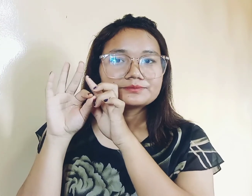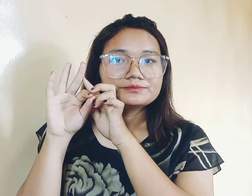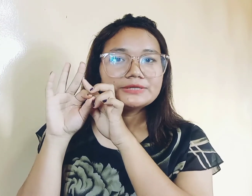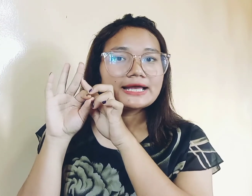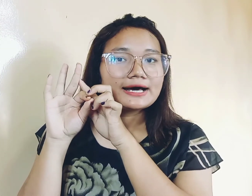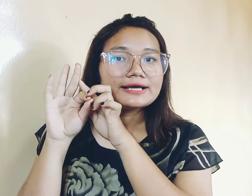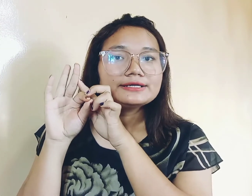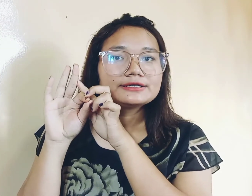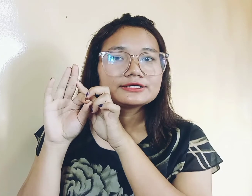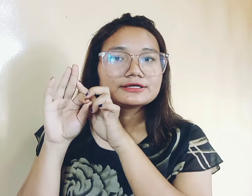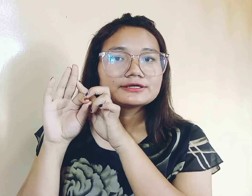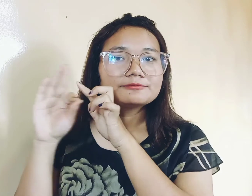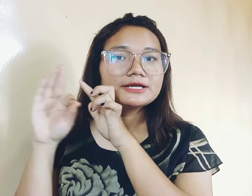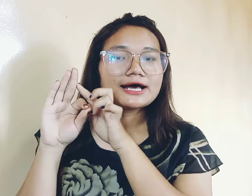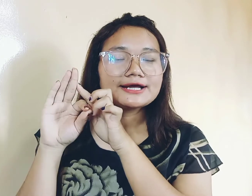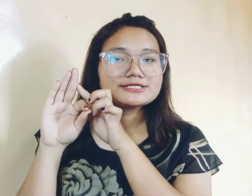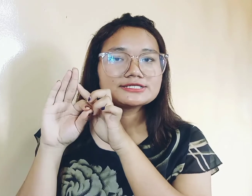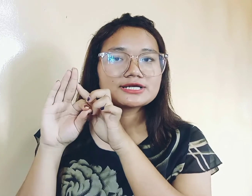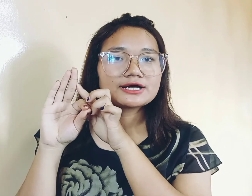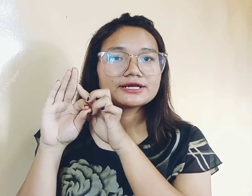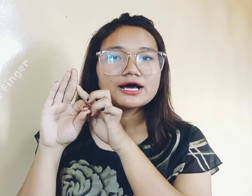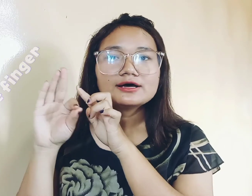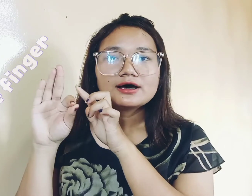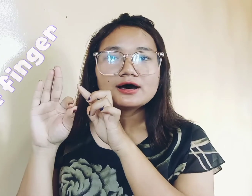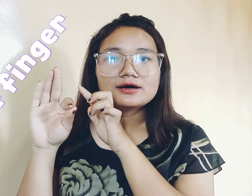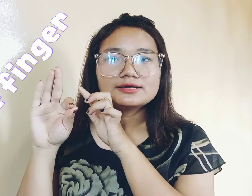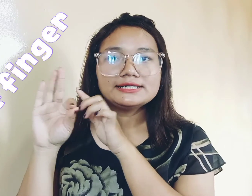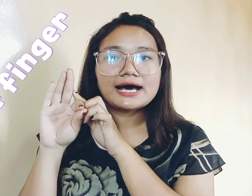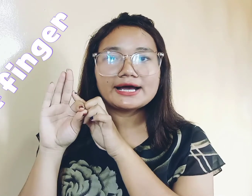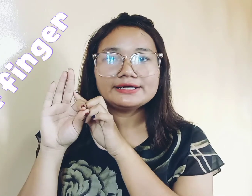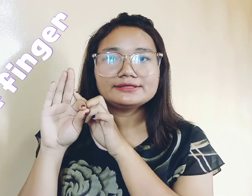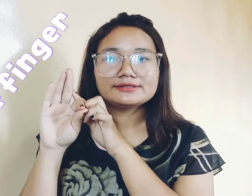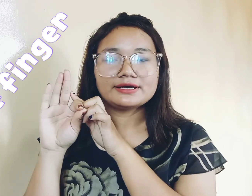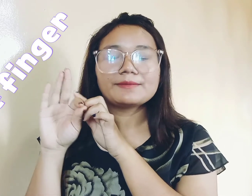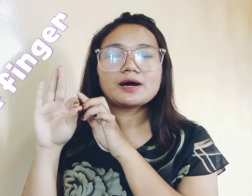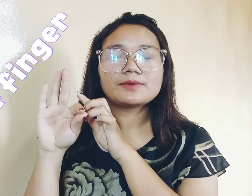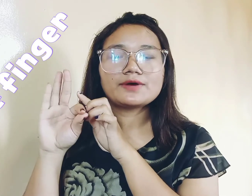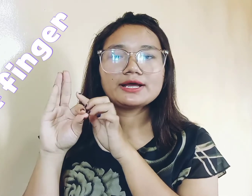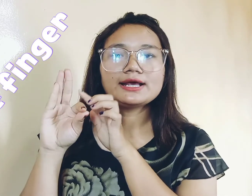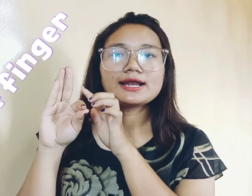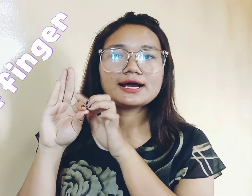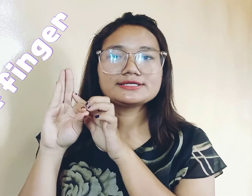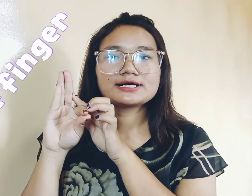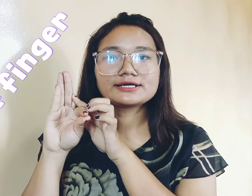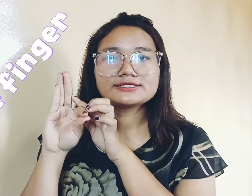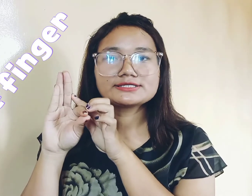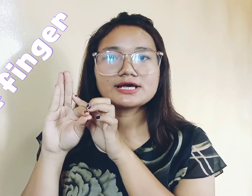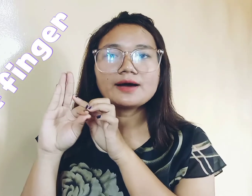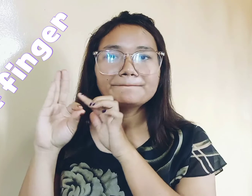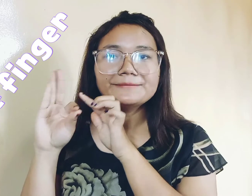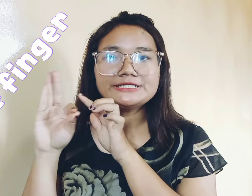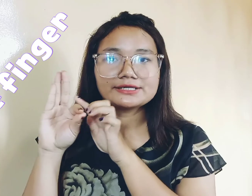เมลาี เมลาีเมจ mg ม Wertไลรา ทเห ค Middle